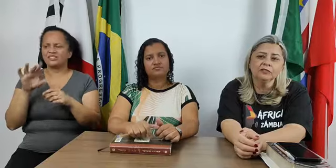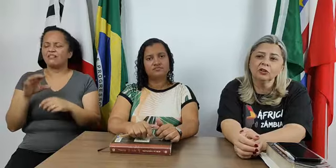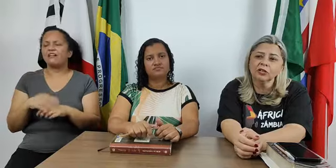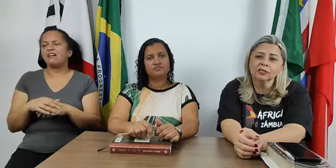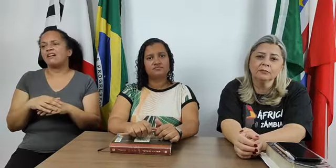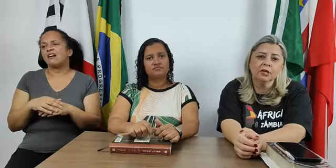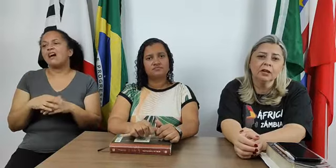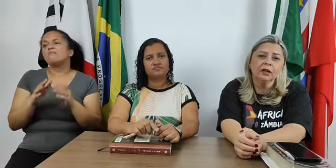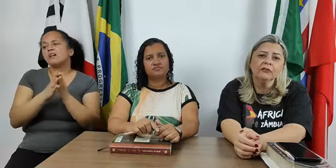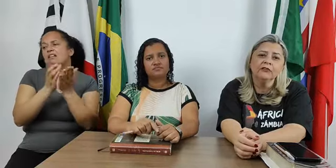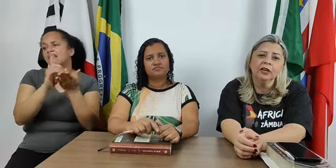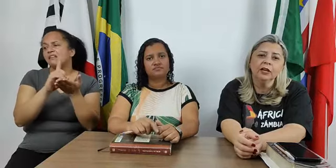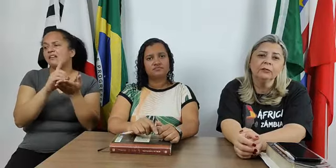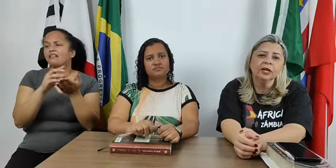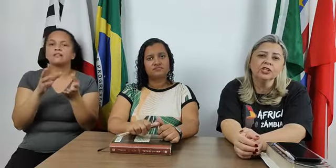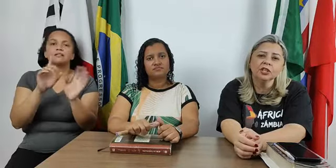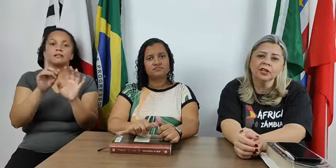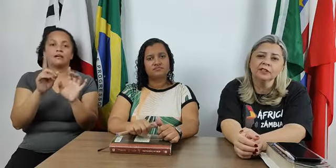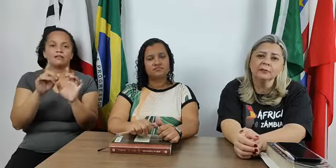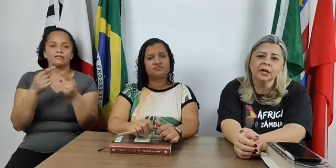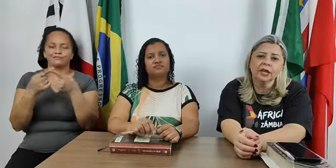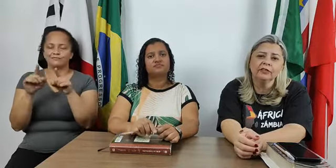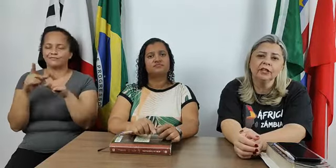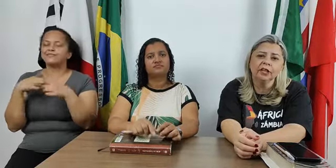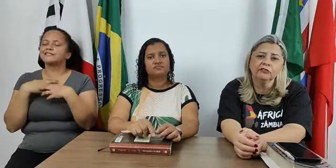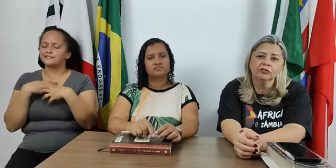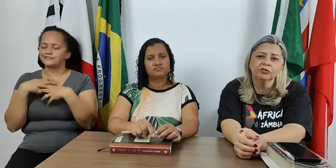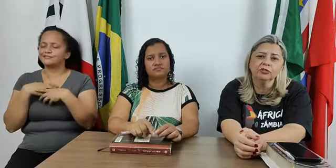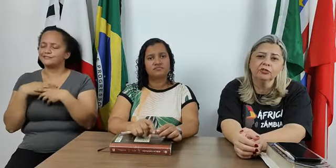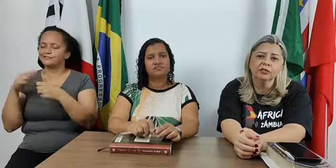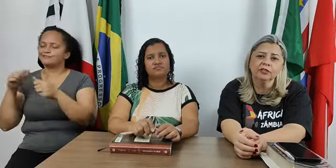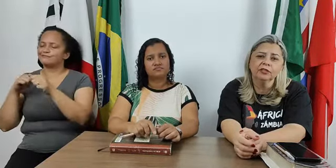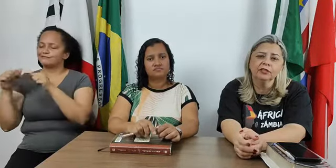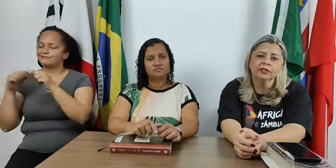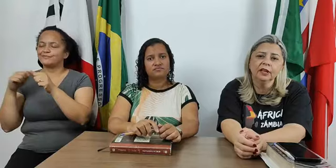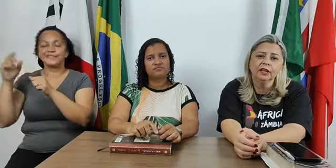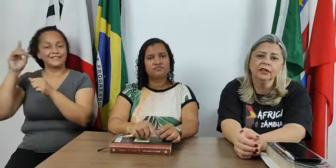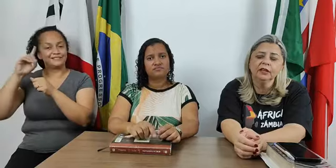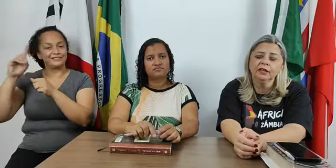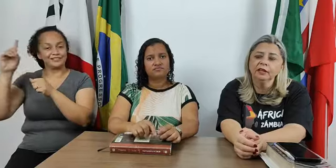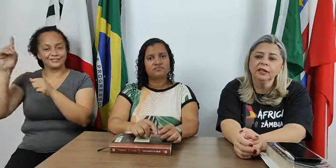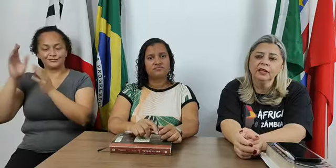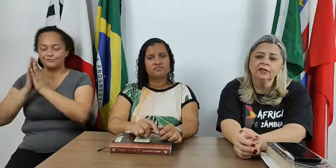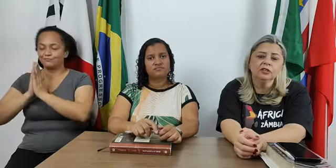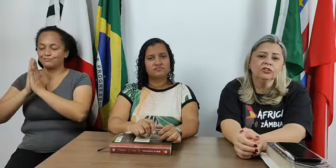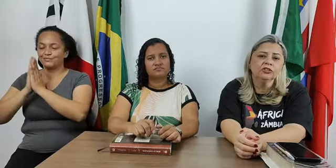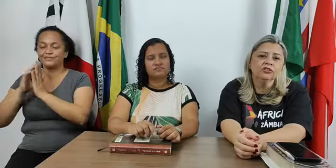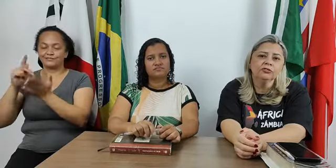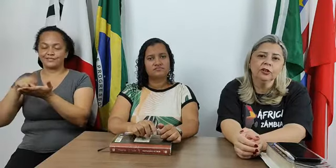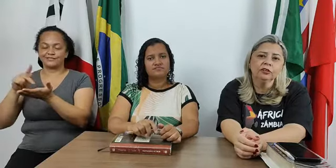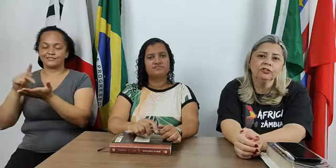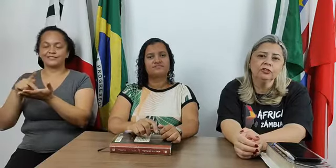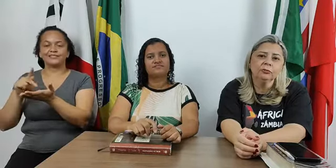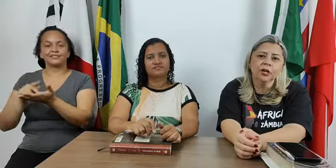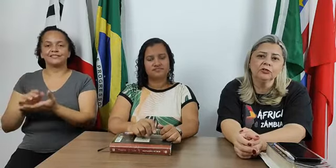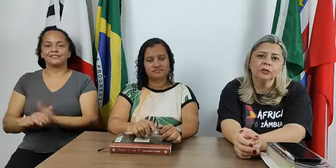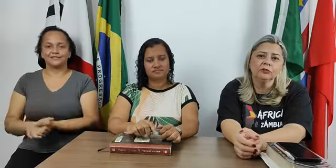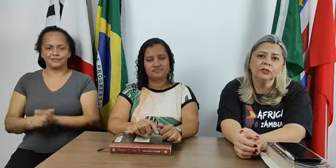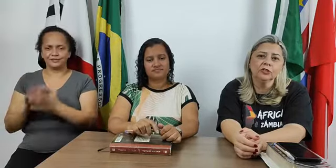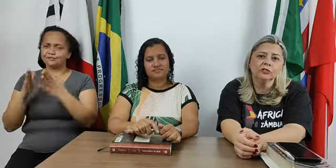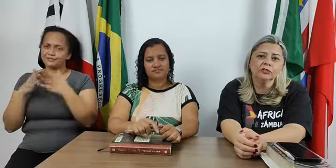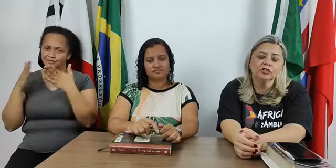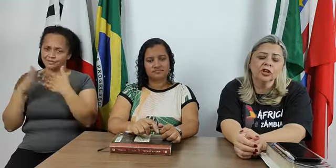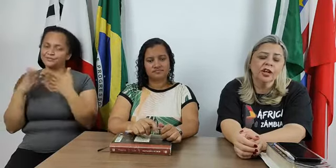palavra, só receber. Venha praticar essa palavra que ela funciona, né? E é isso que a gente pede